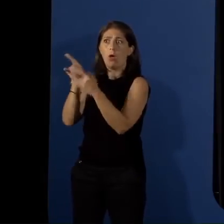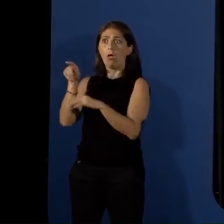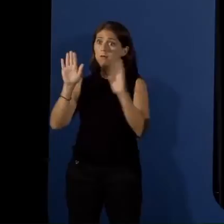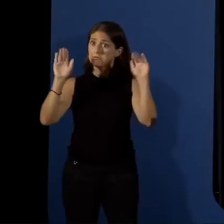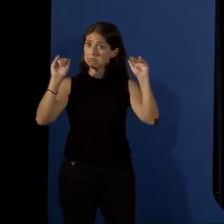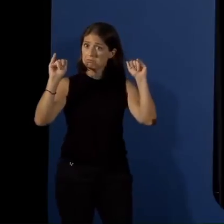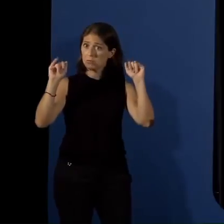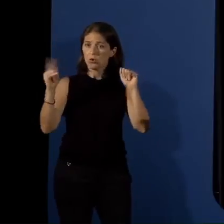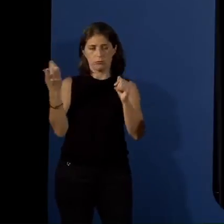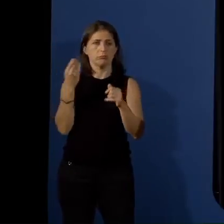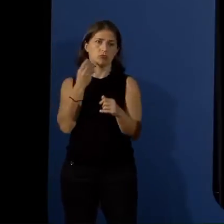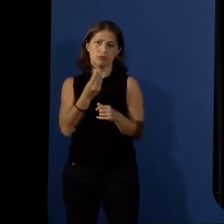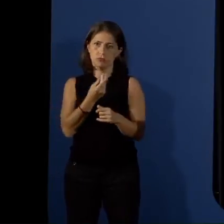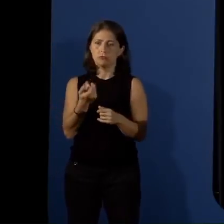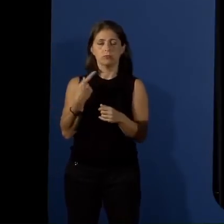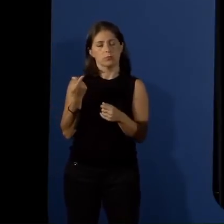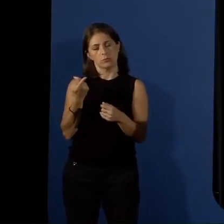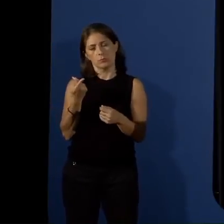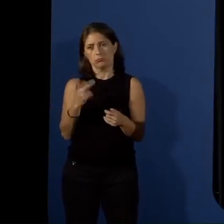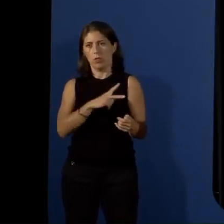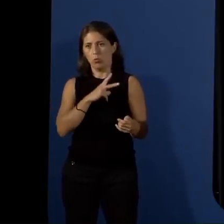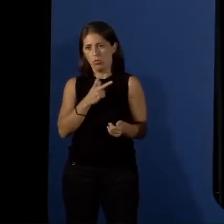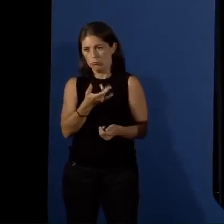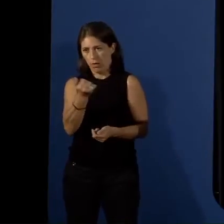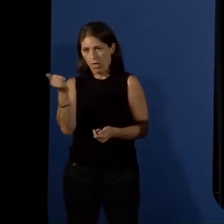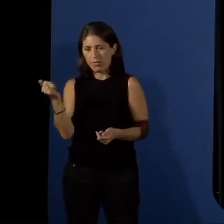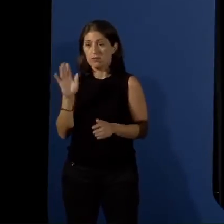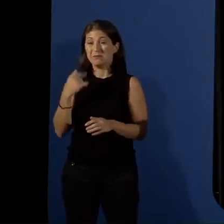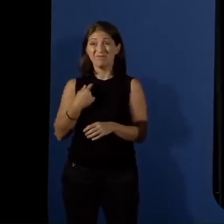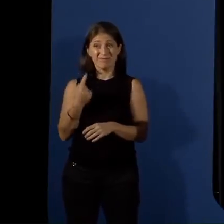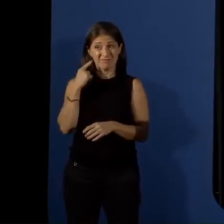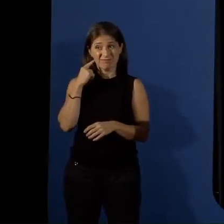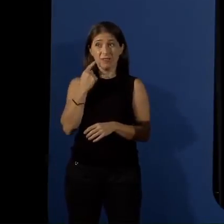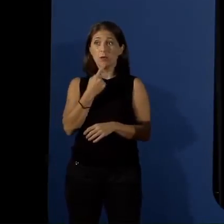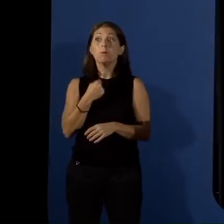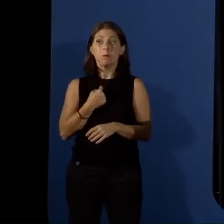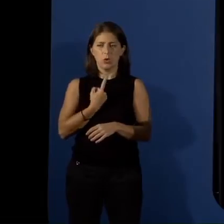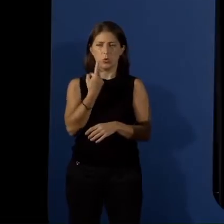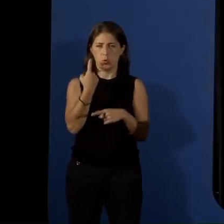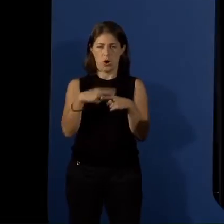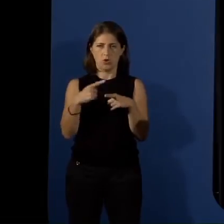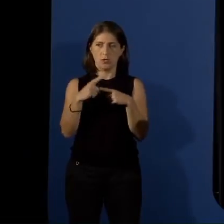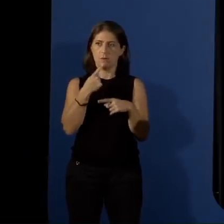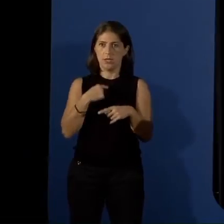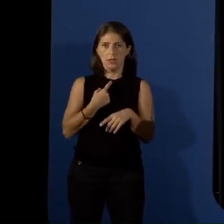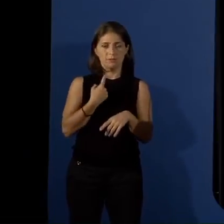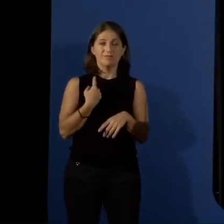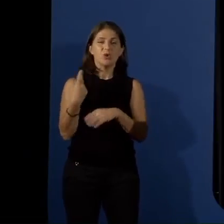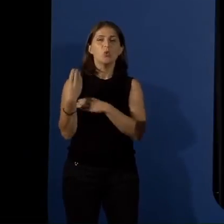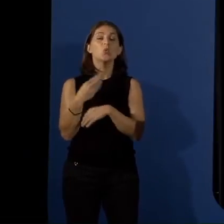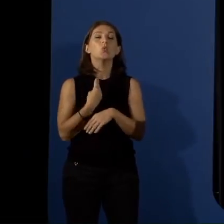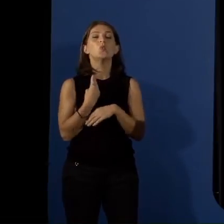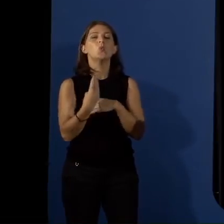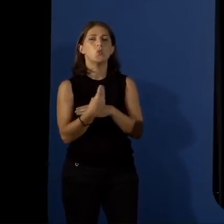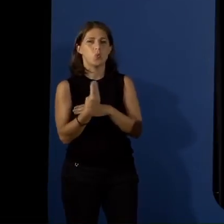despediu, os bicos de rigor, a cortesía existe, nesta orella dixo unha cousa: cuídese, enfermera.